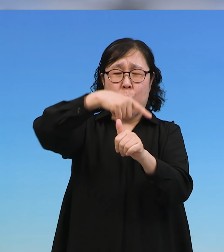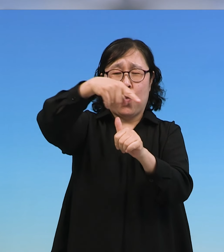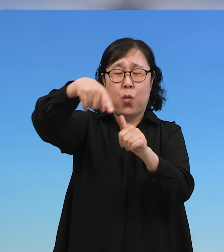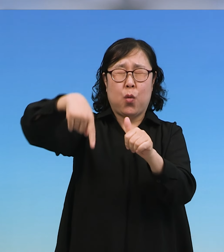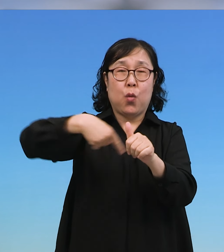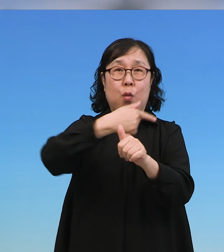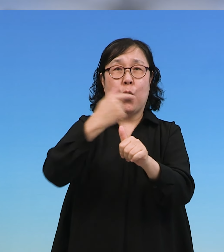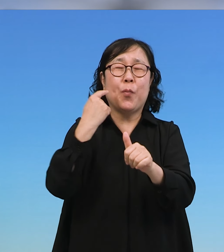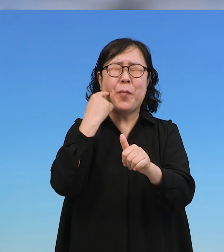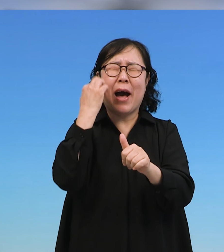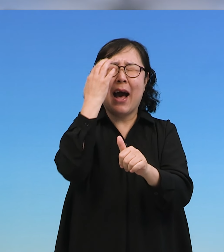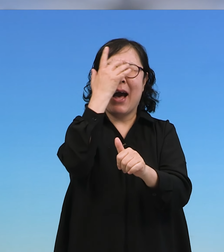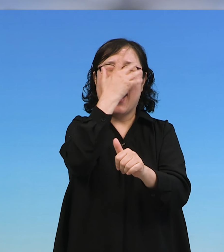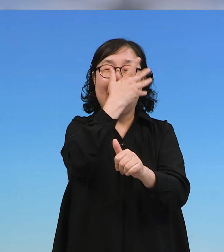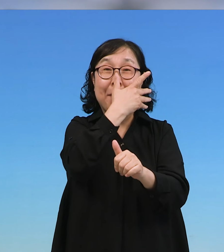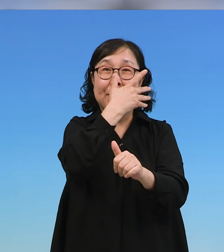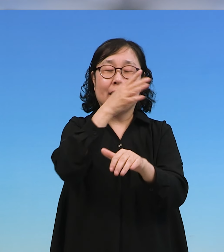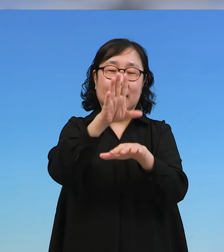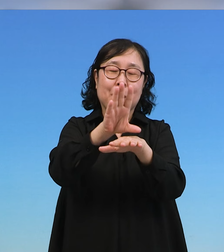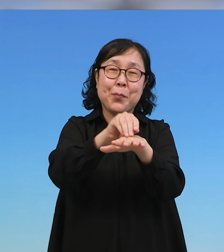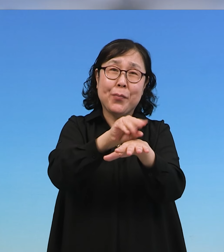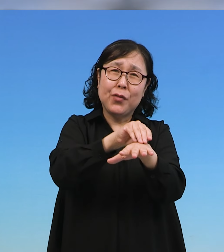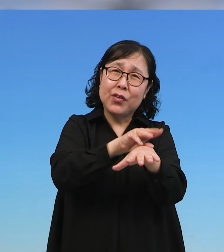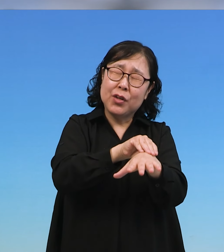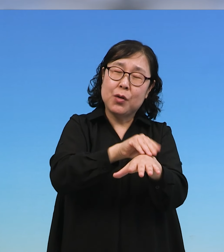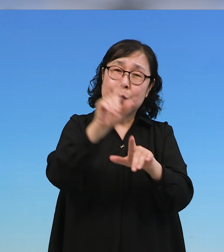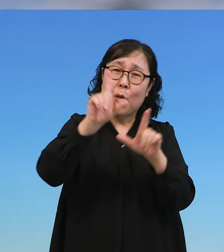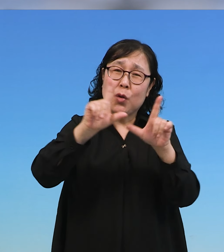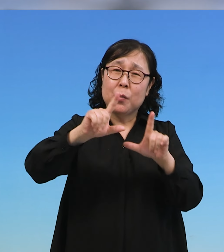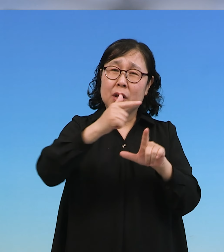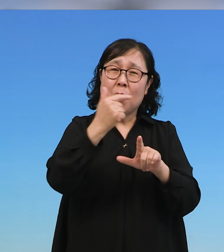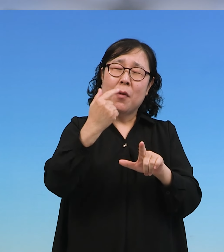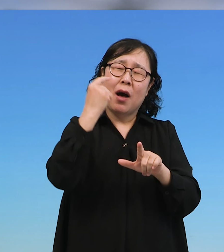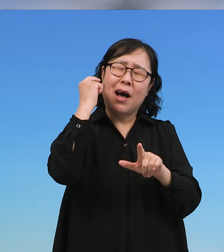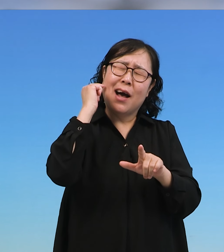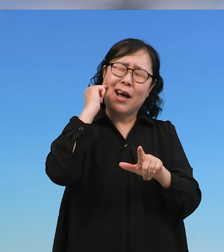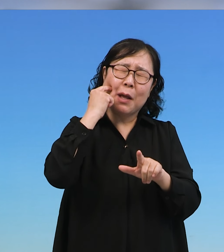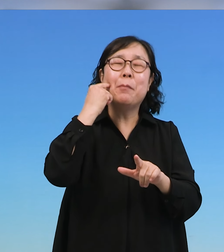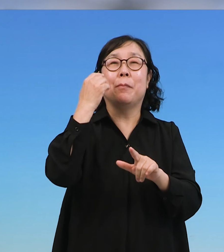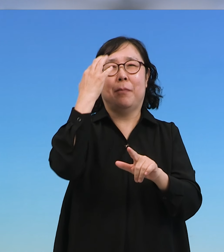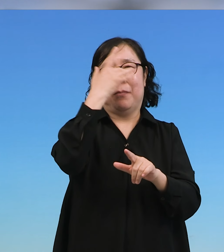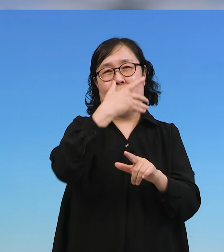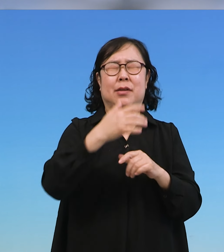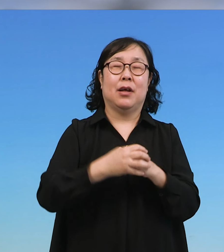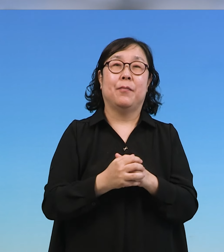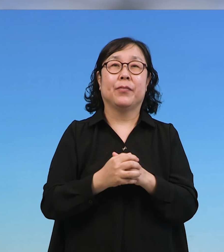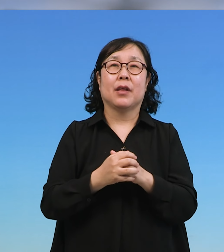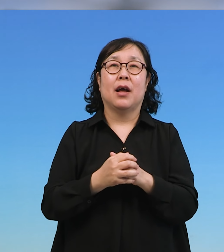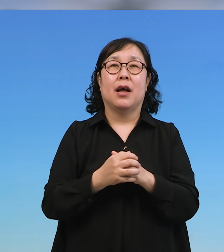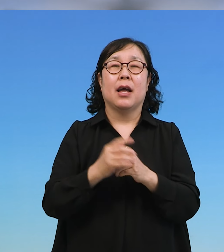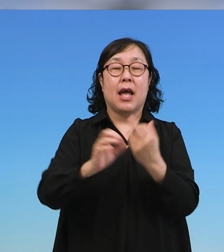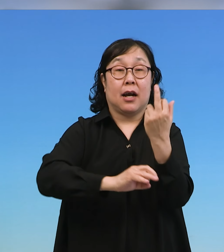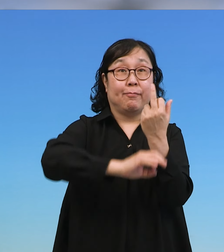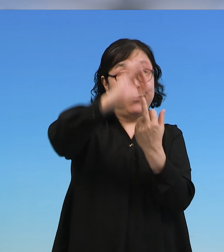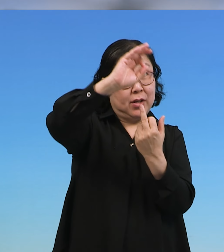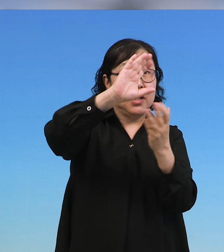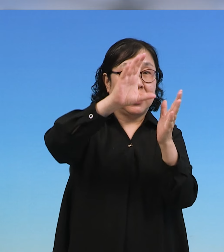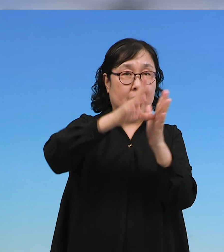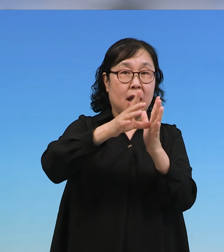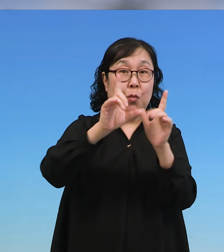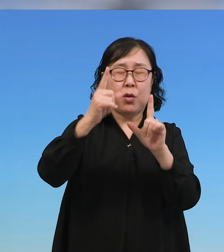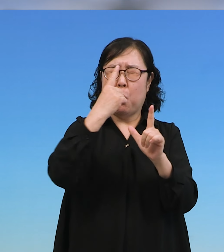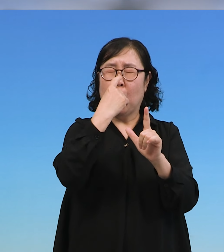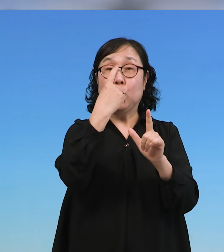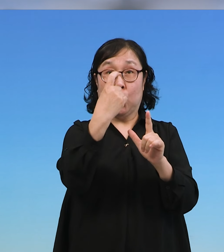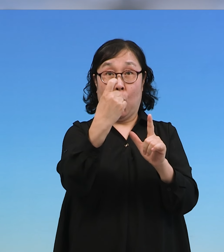겁니다. 그게 참 예쁘다. 그래서 이 아침에 막 씩씩하게 해가 뜰 때의 모습도